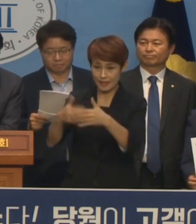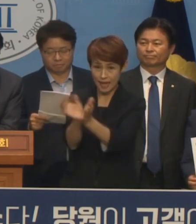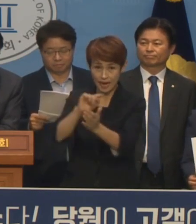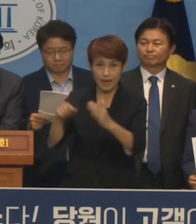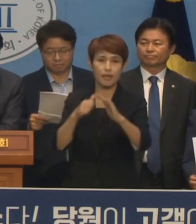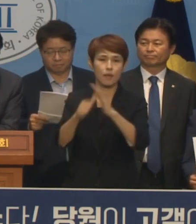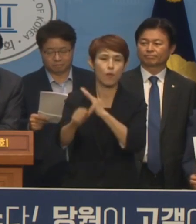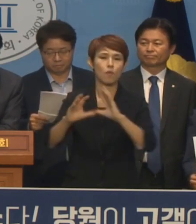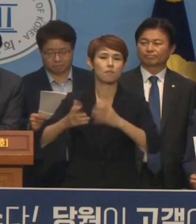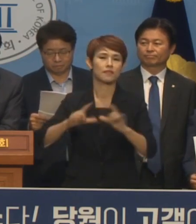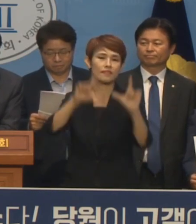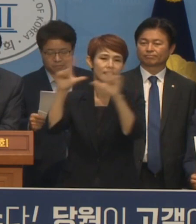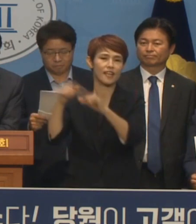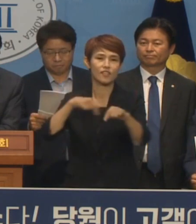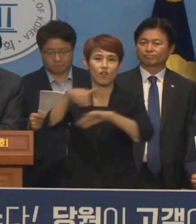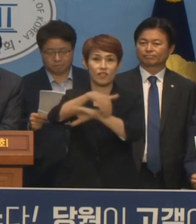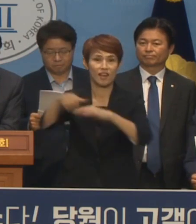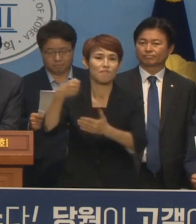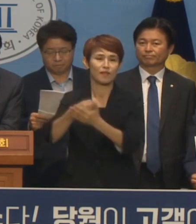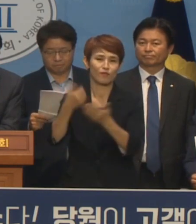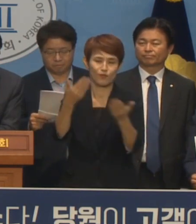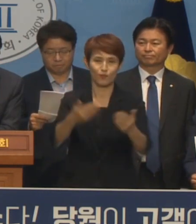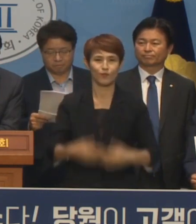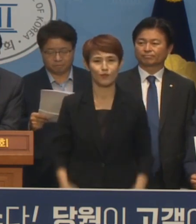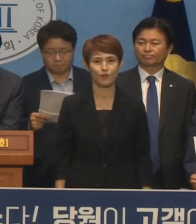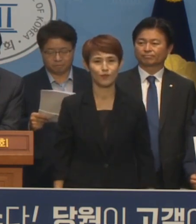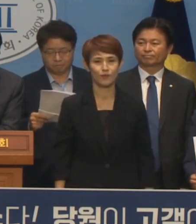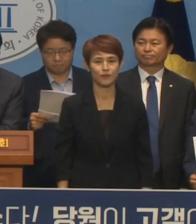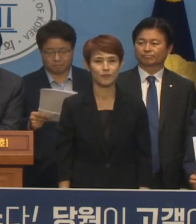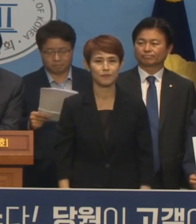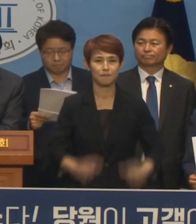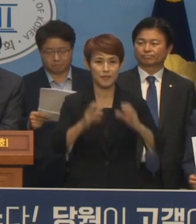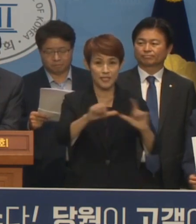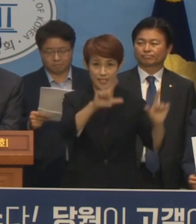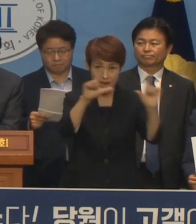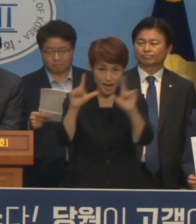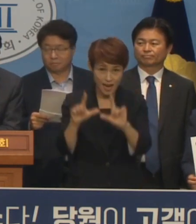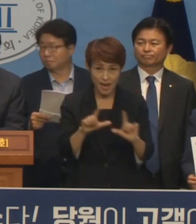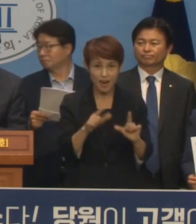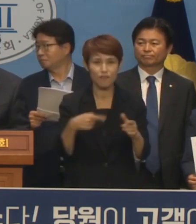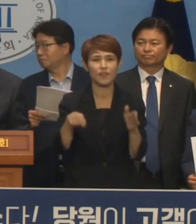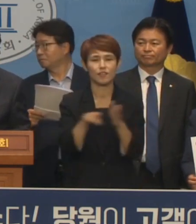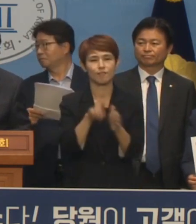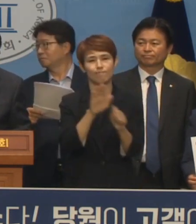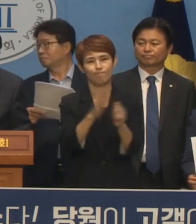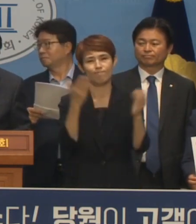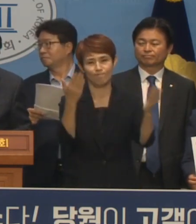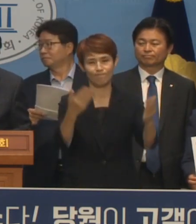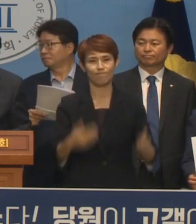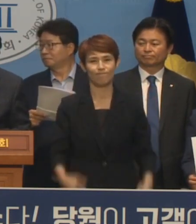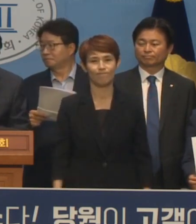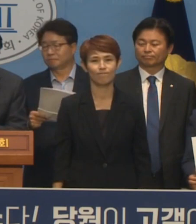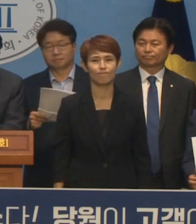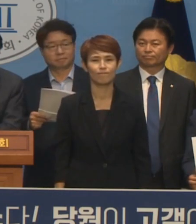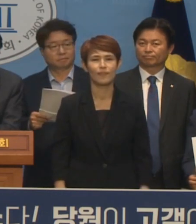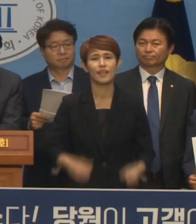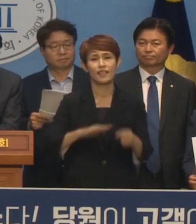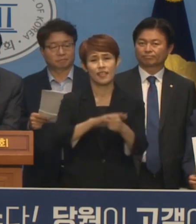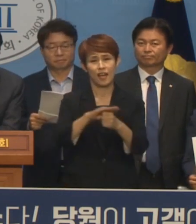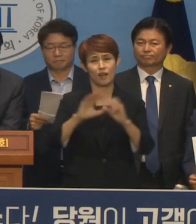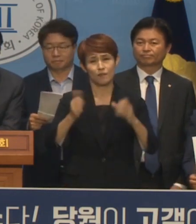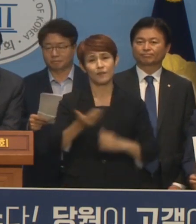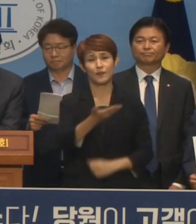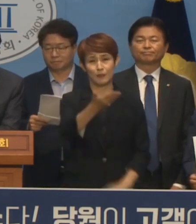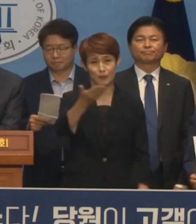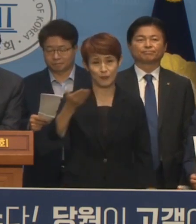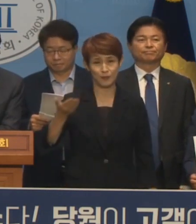정하겠습니다. 민생 대안정당 이미지 강화에 일조하겠습니다. 사랑하는 국민